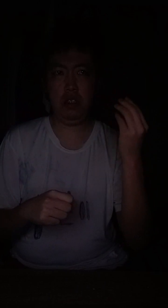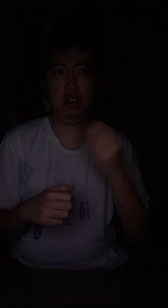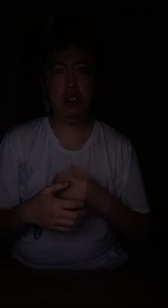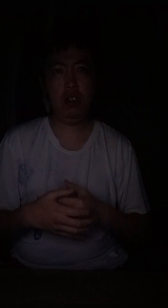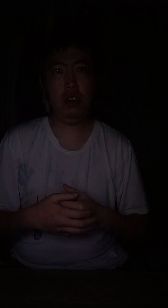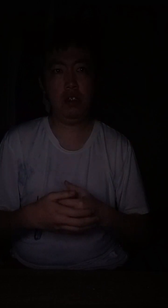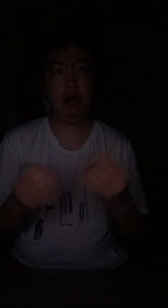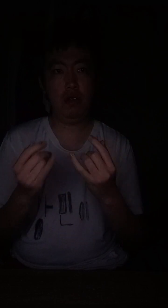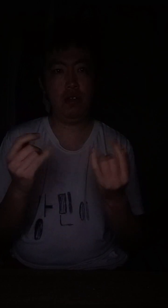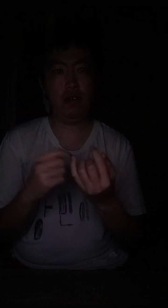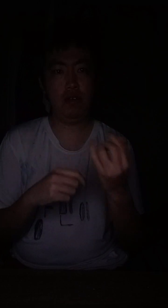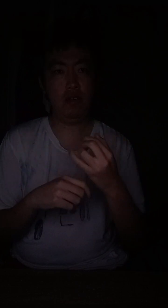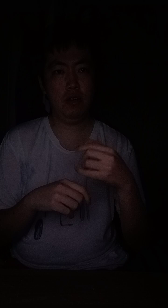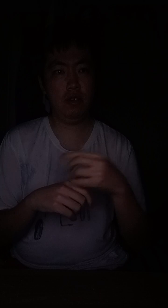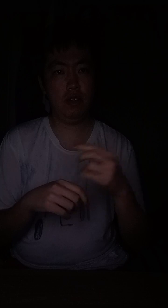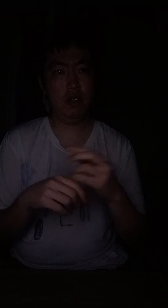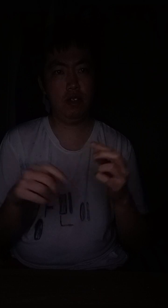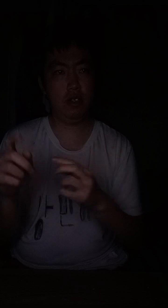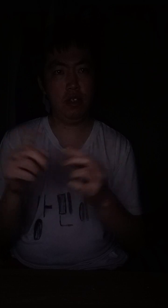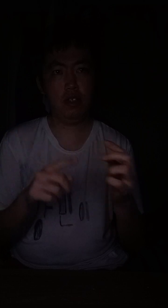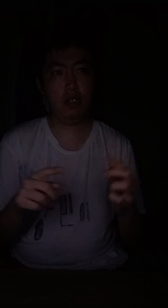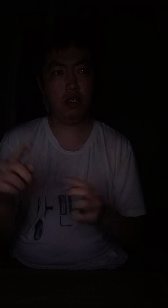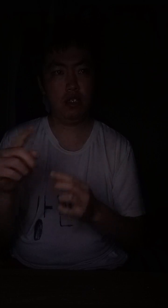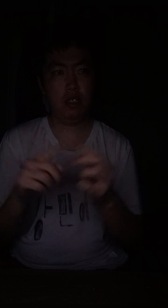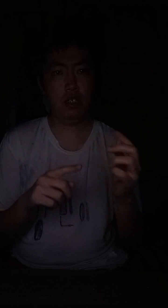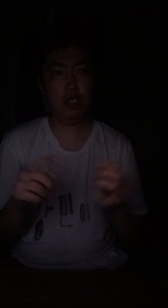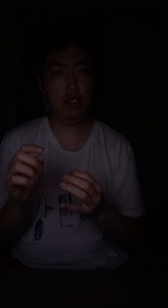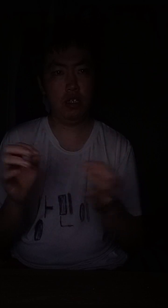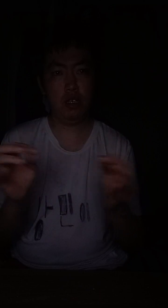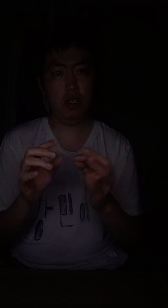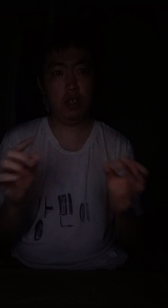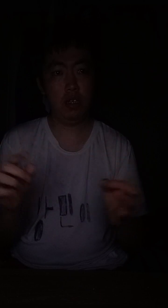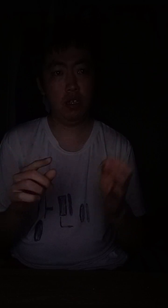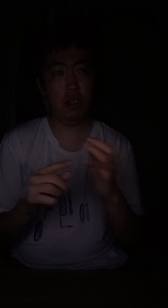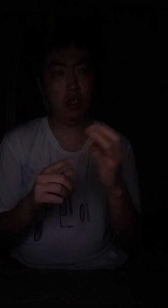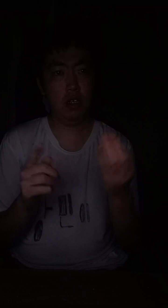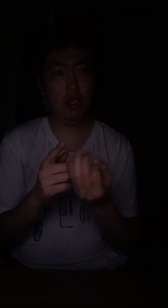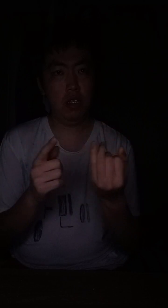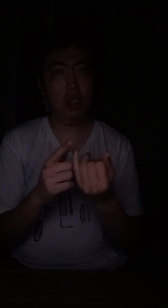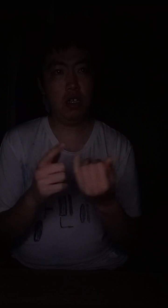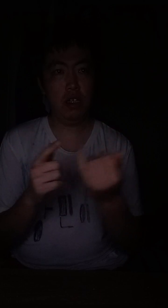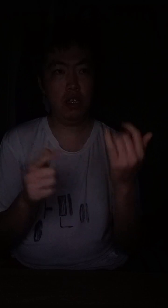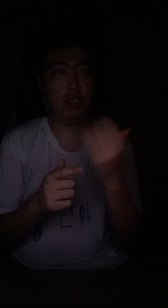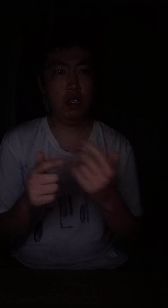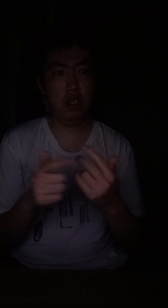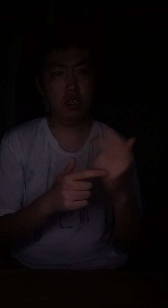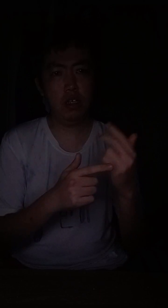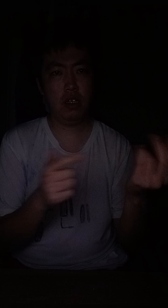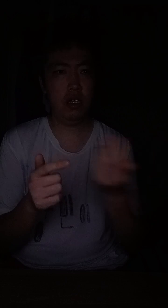박장범 후보자의 그 알량한 단어 선택, 조만한 그 안에 담겨있는 맥락을 국민이 모를 것이라고